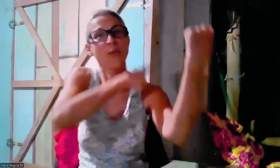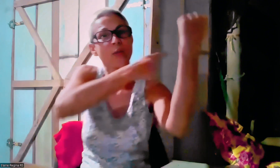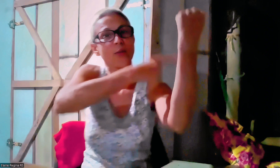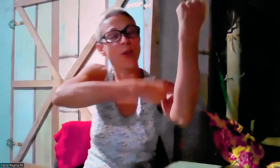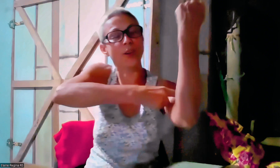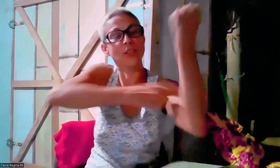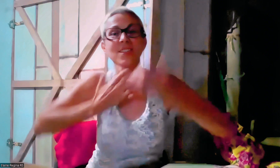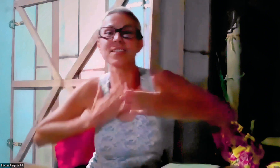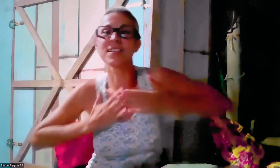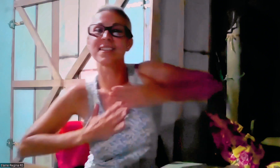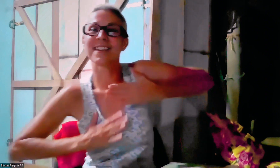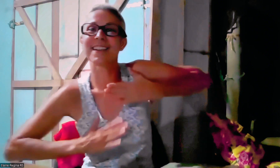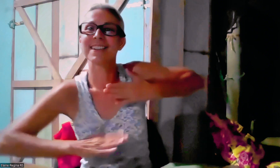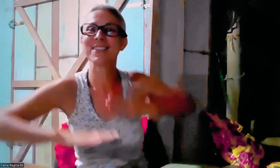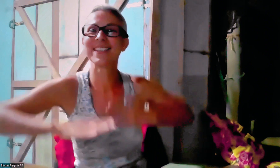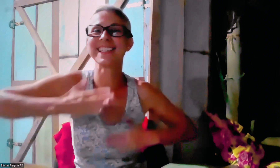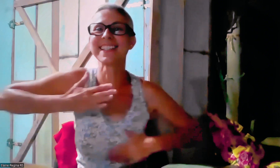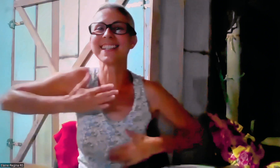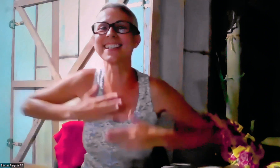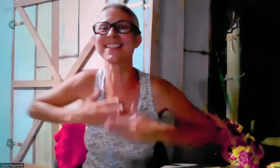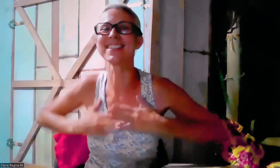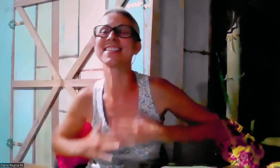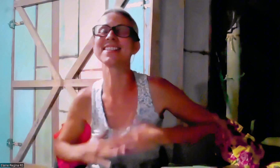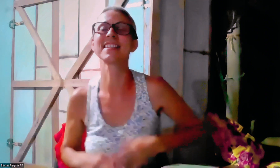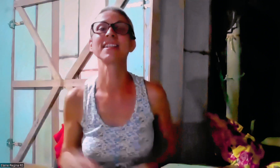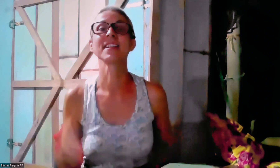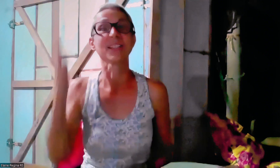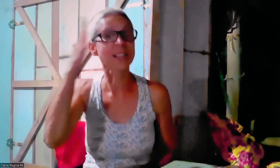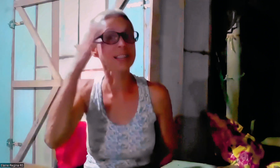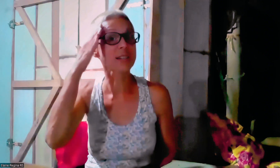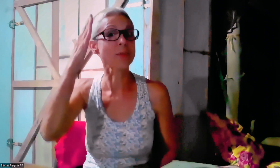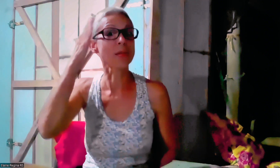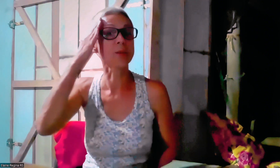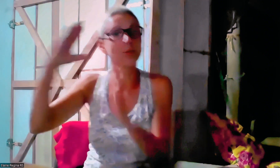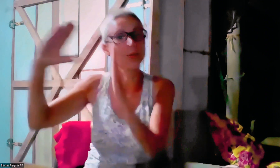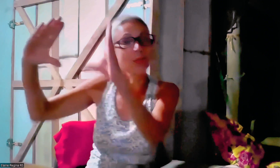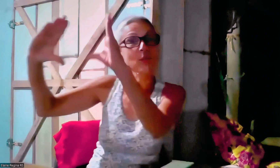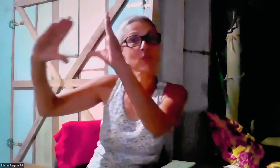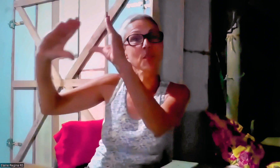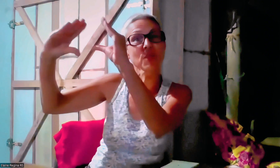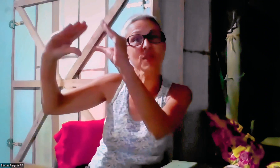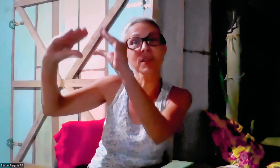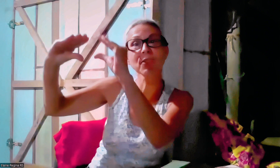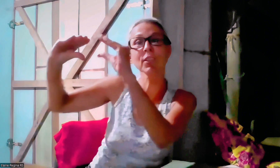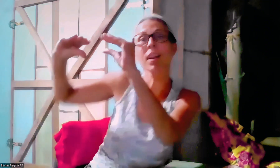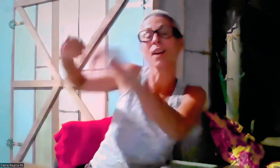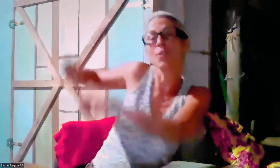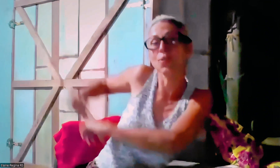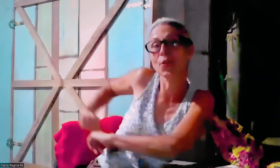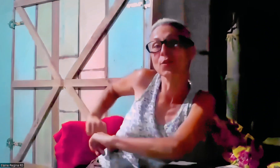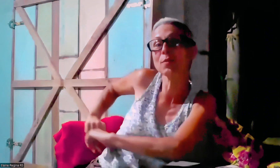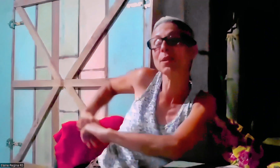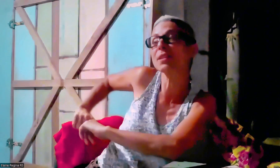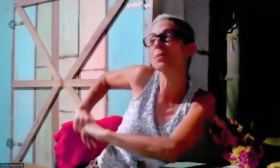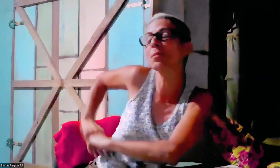Nós somos fortes e tranquilos e já sabemos, vai o tempo aliviar o